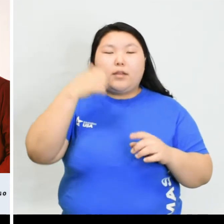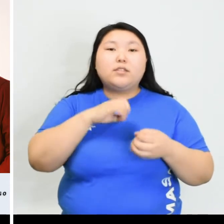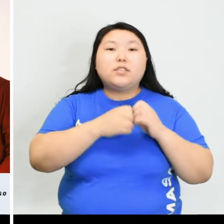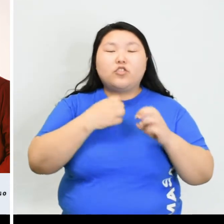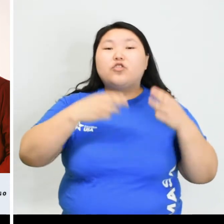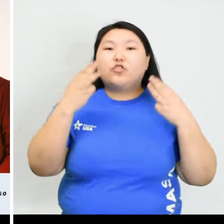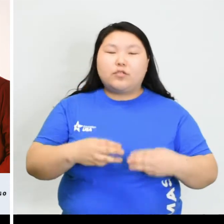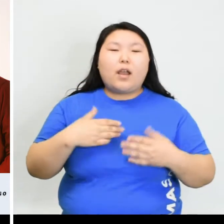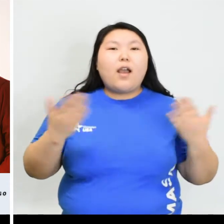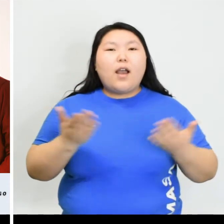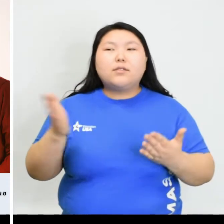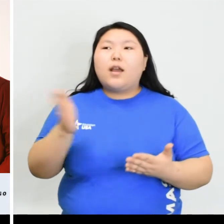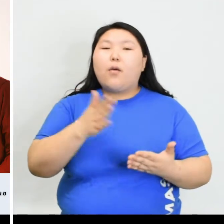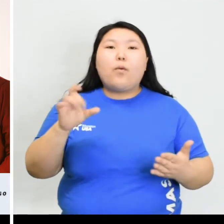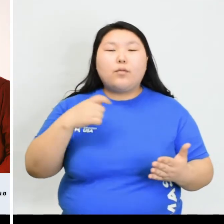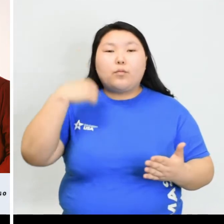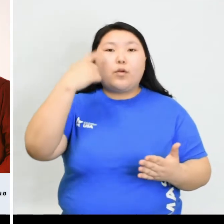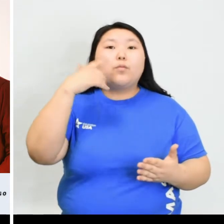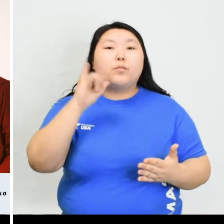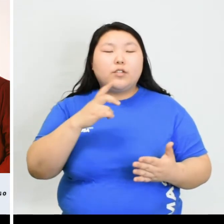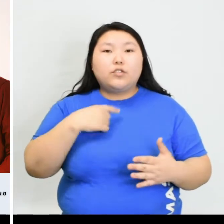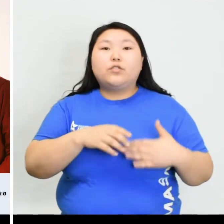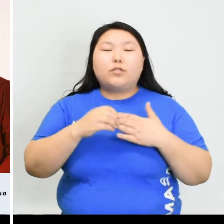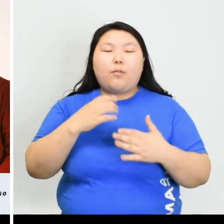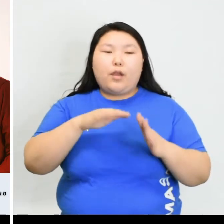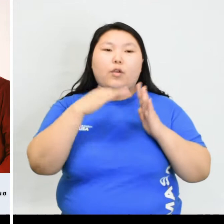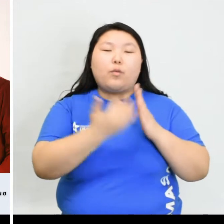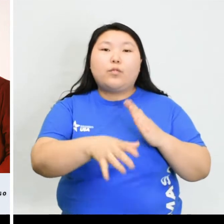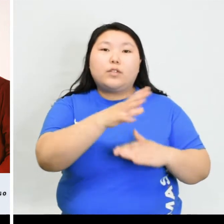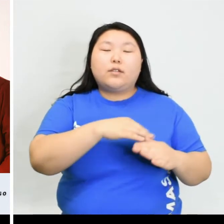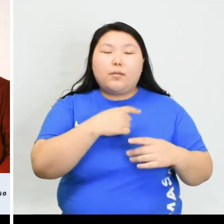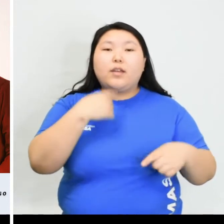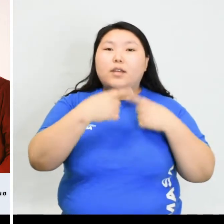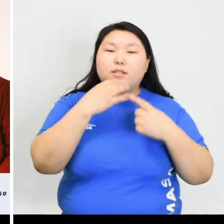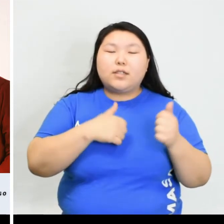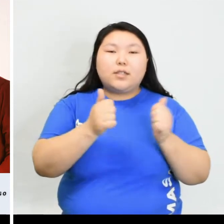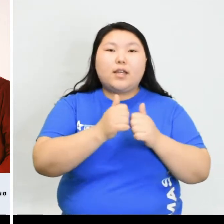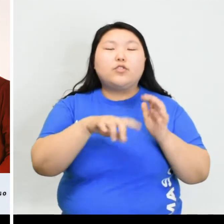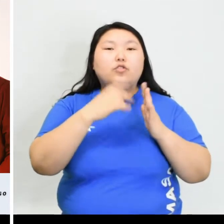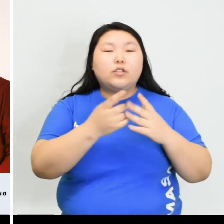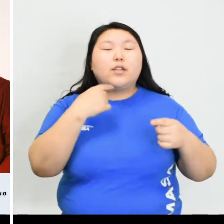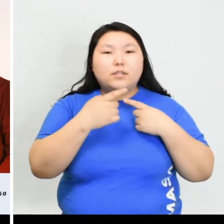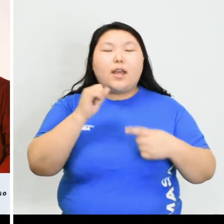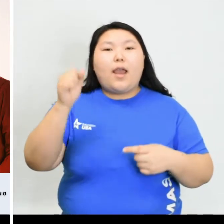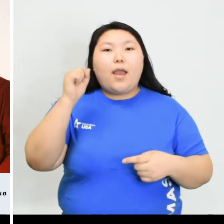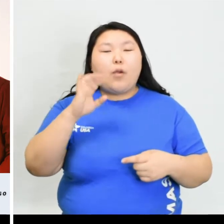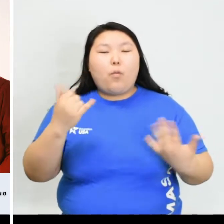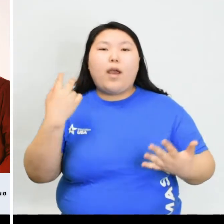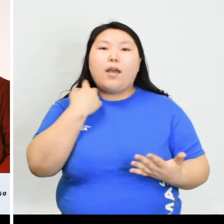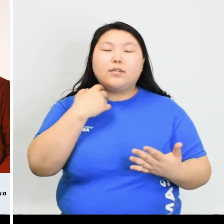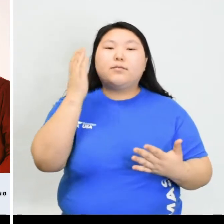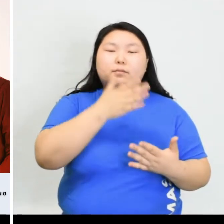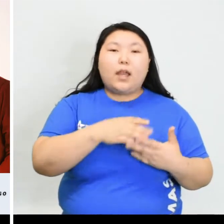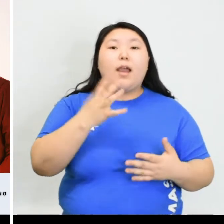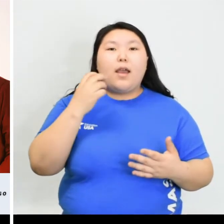удирдлагын магистр хийхээр шийдсэн. Тэгээ хаашаа явах вэ гэж бодож исэн чи ер нь бол тэгээ гэр бүлийнхэнтэйгээ ярьсан, найз нөхдөдтэй ярихад за Америк